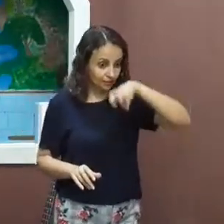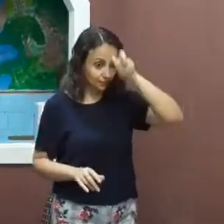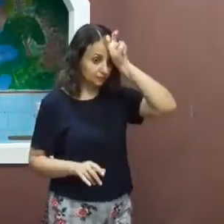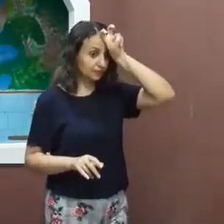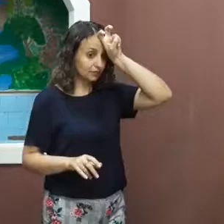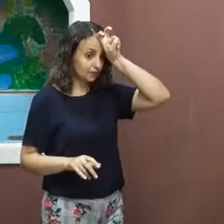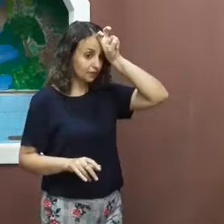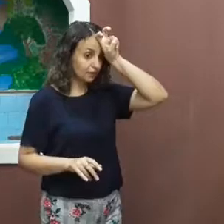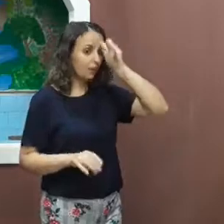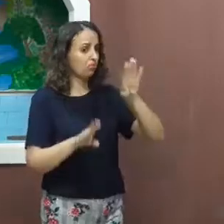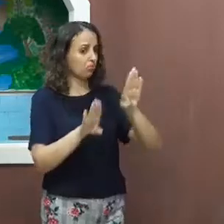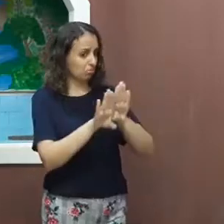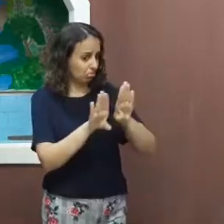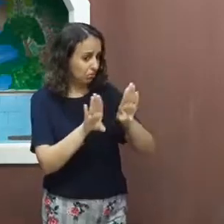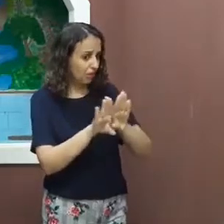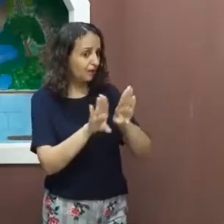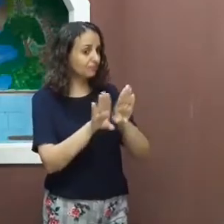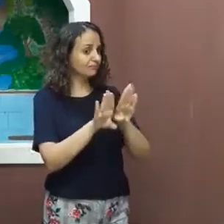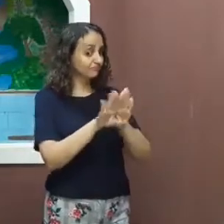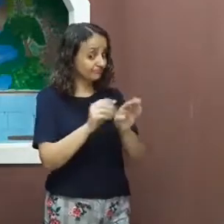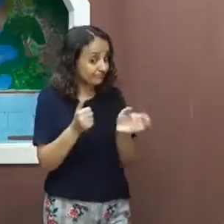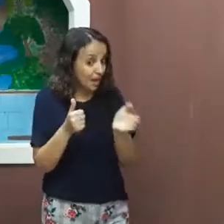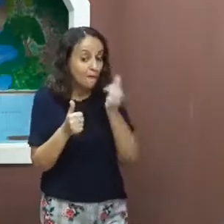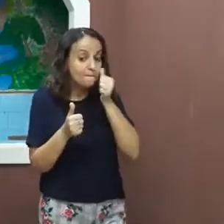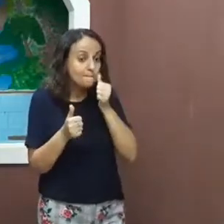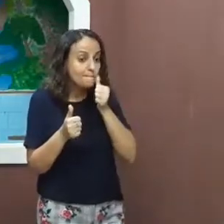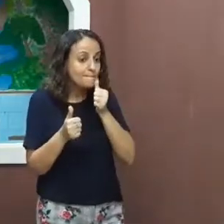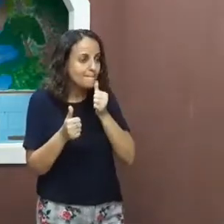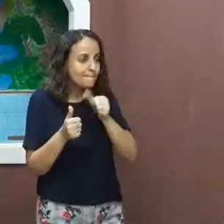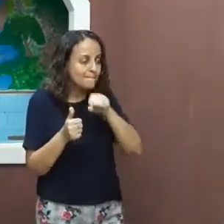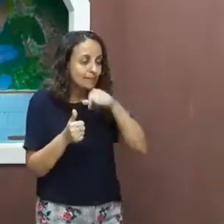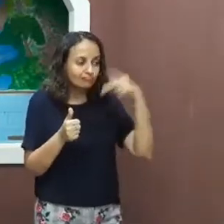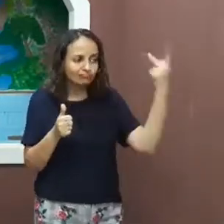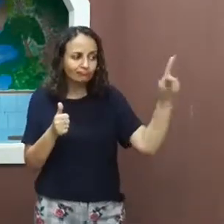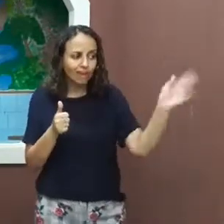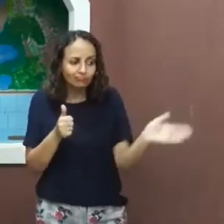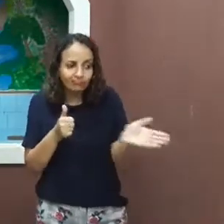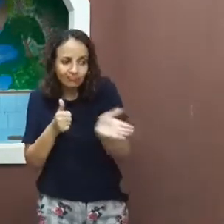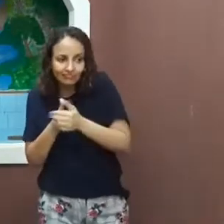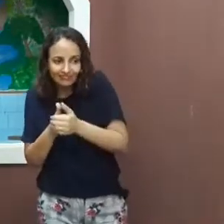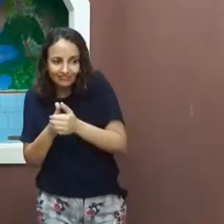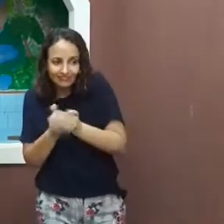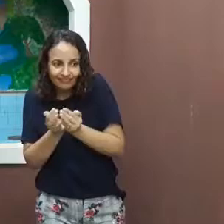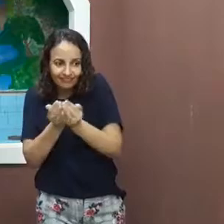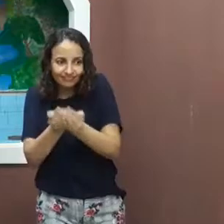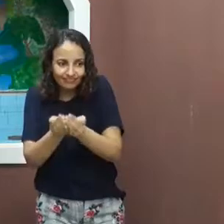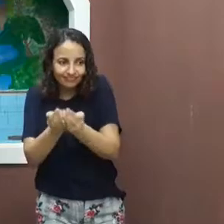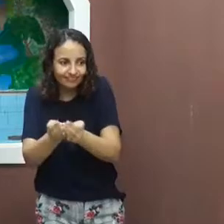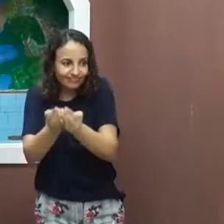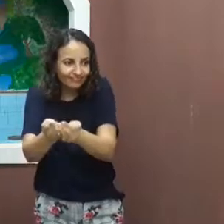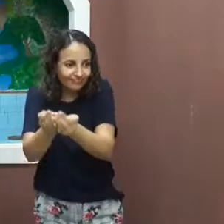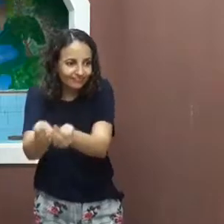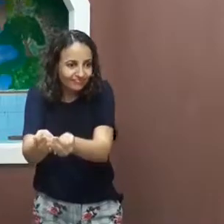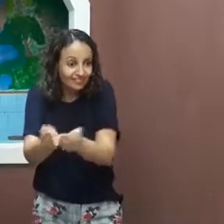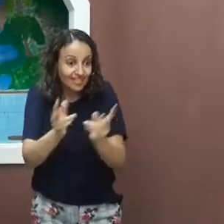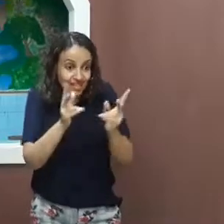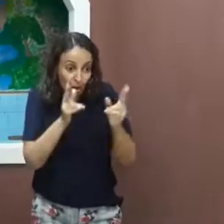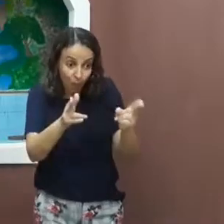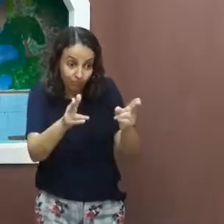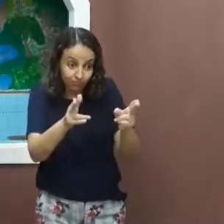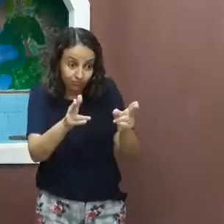de um grande massacre. Nós olhamos a palavra de Deus e vemos que Moisés, quando criança, havia